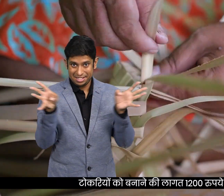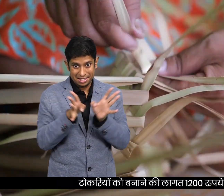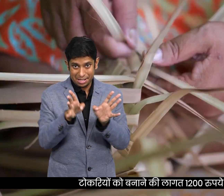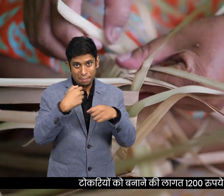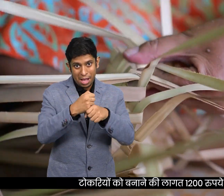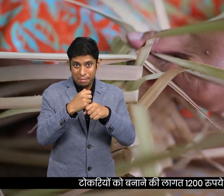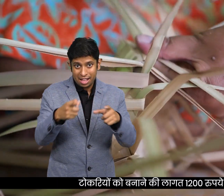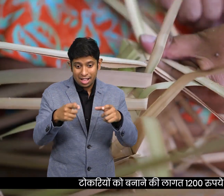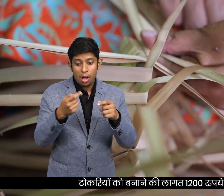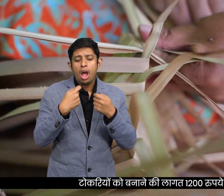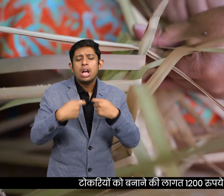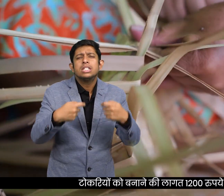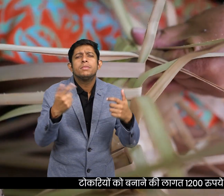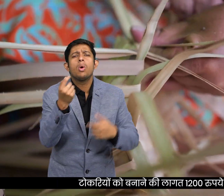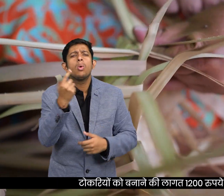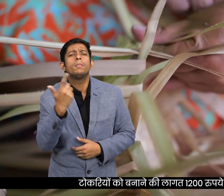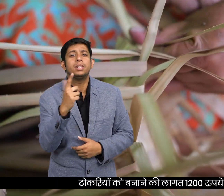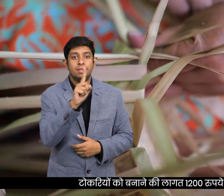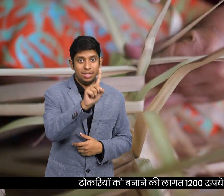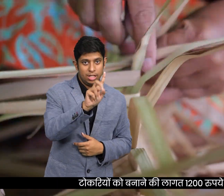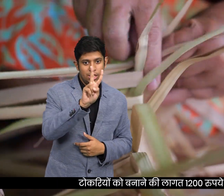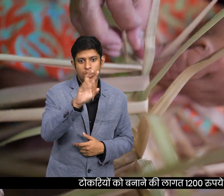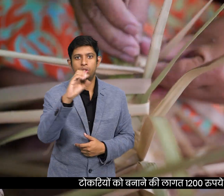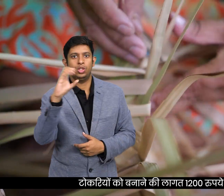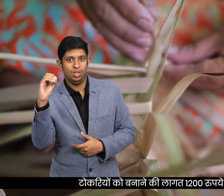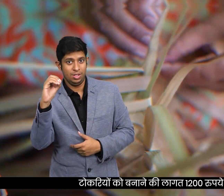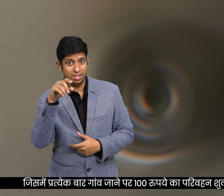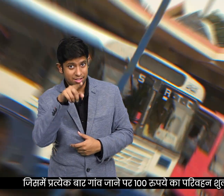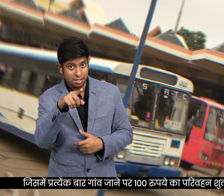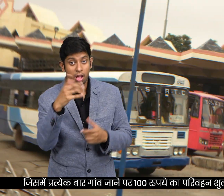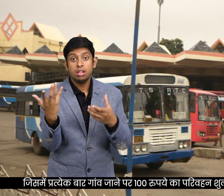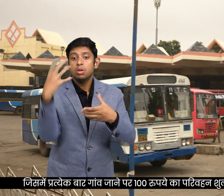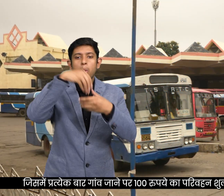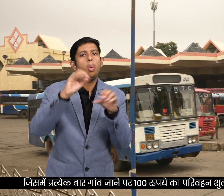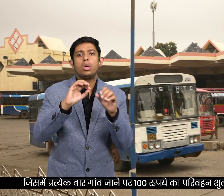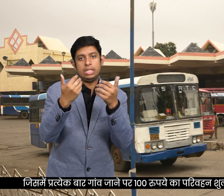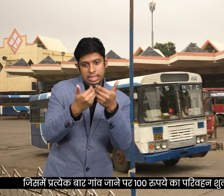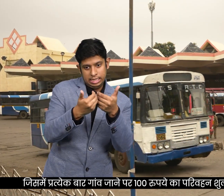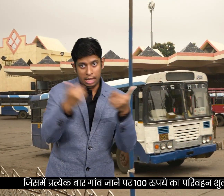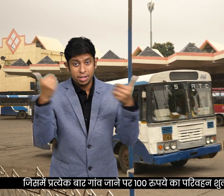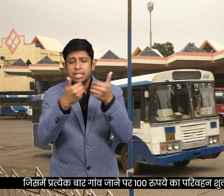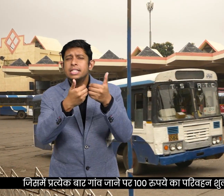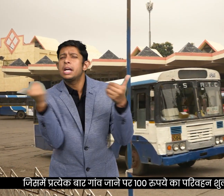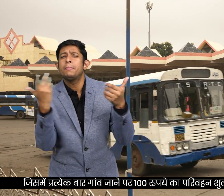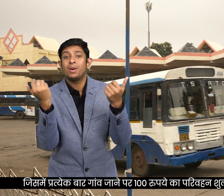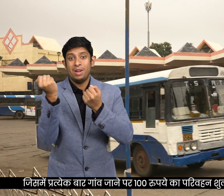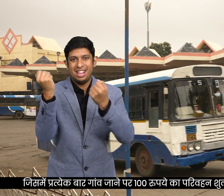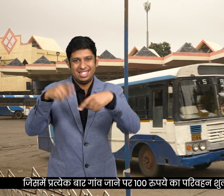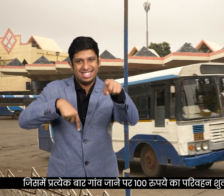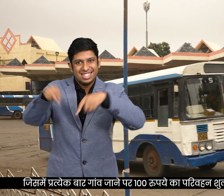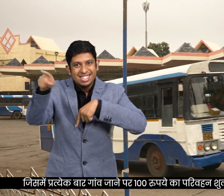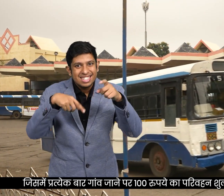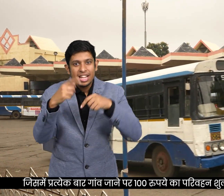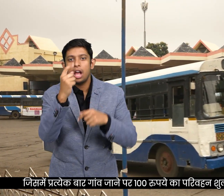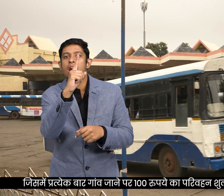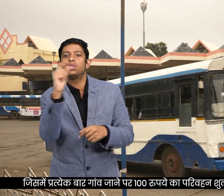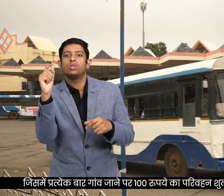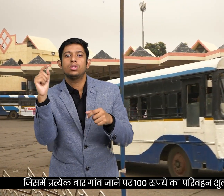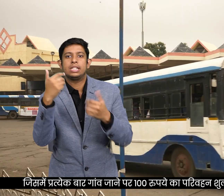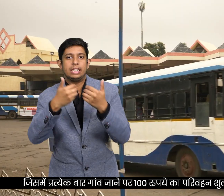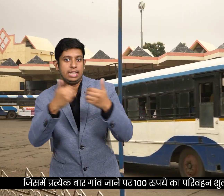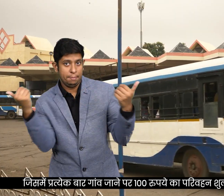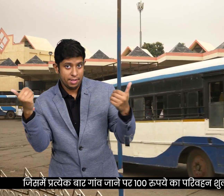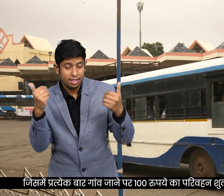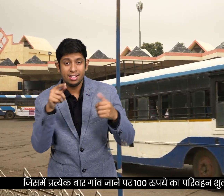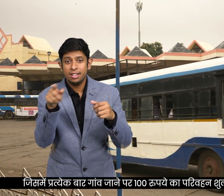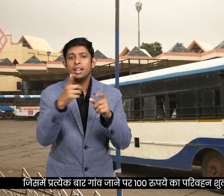टोकरियों को बनाने की लागत 1,200 रुपये है, जिसमें प्रत्येक बार गांव जाने पर